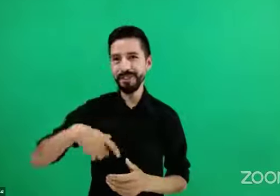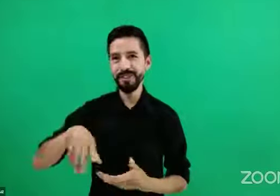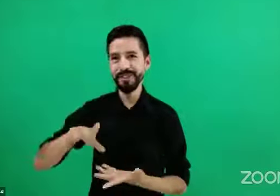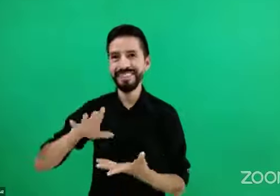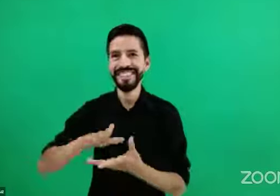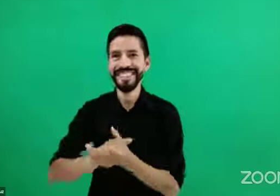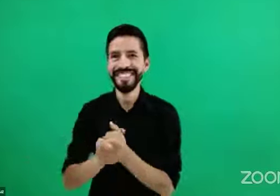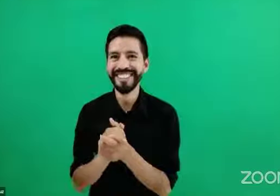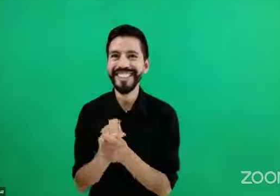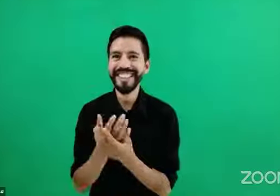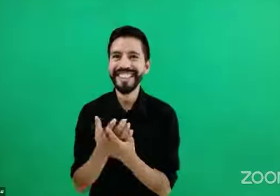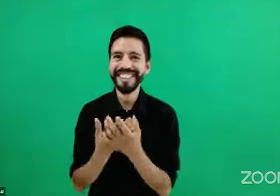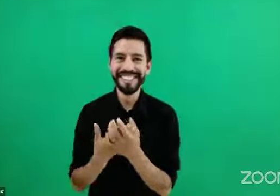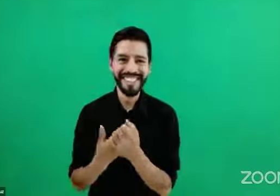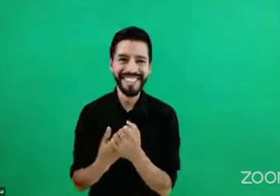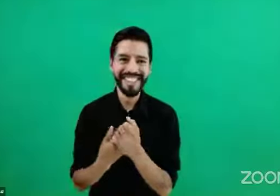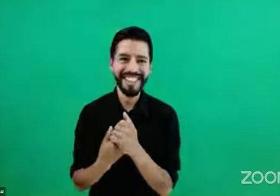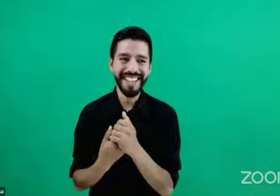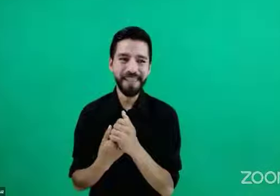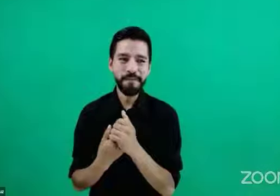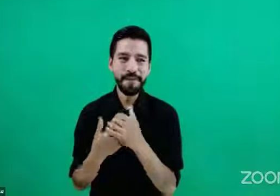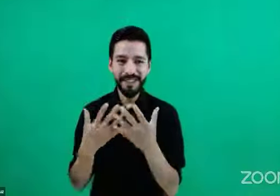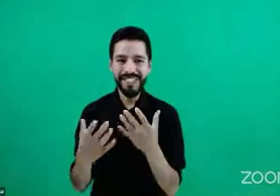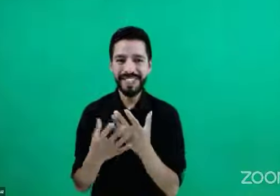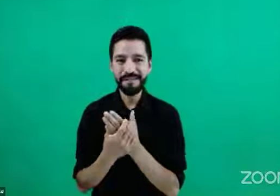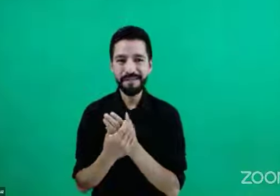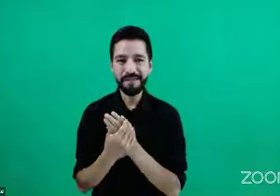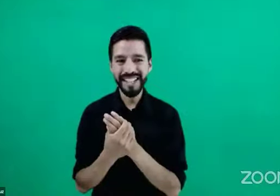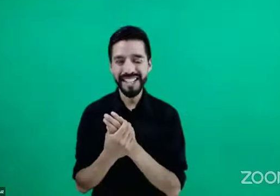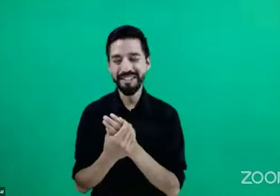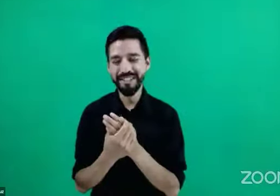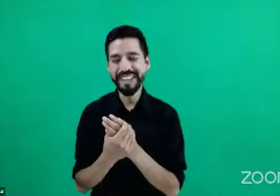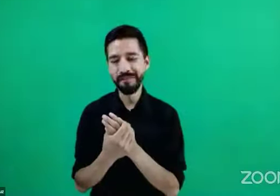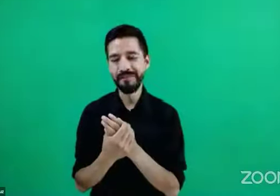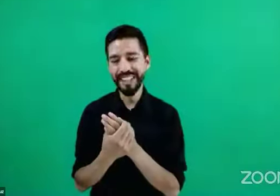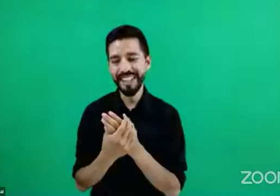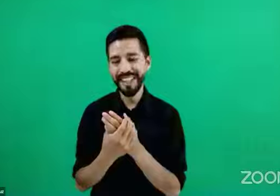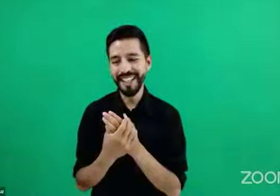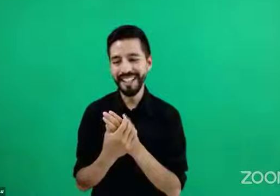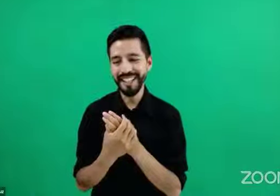conozca todo, ¿no? Entonces, pero sí, es algo